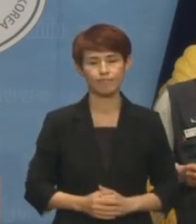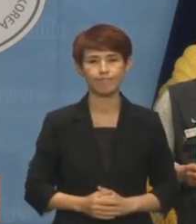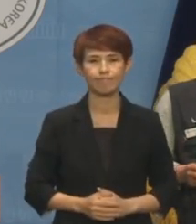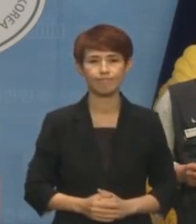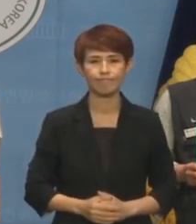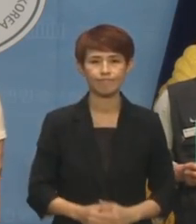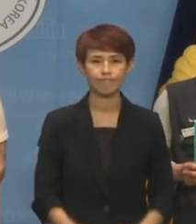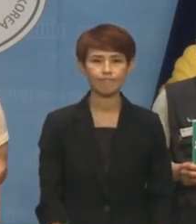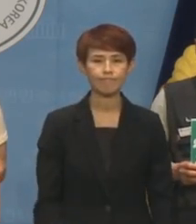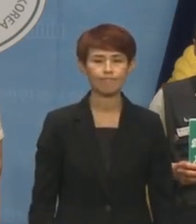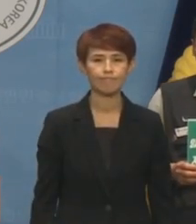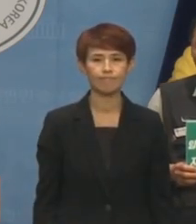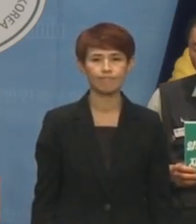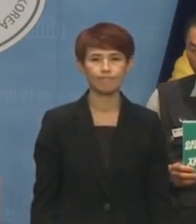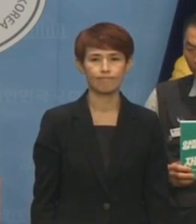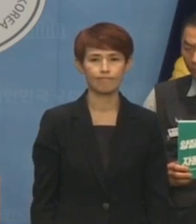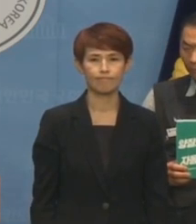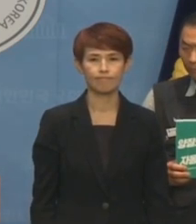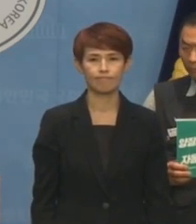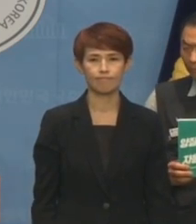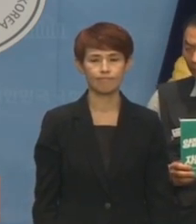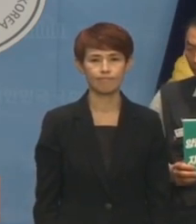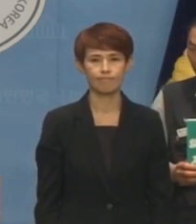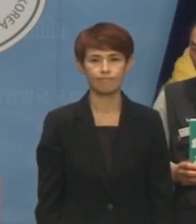참가자 일동 감사합니다.